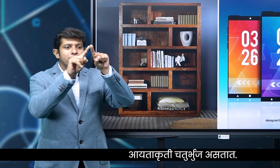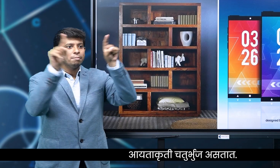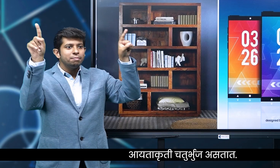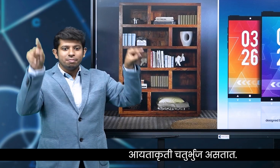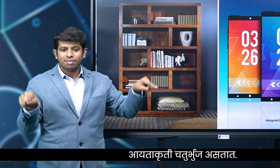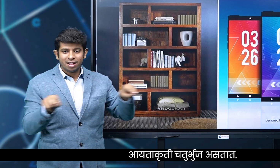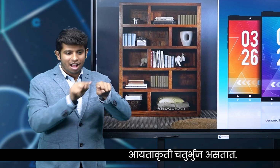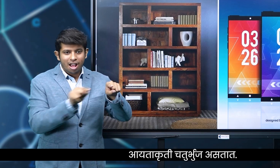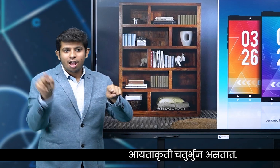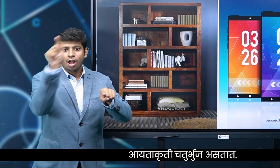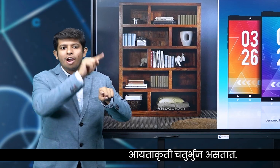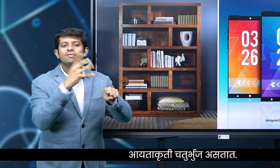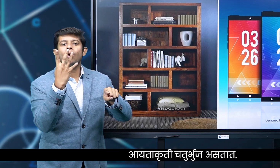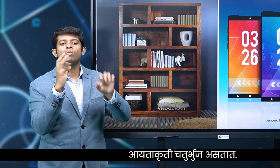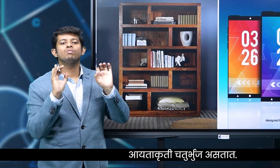आयताकृती चतुर्भुज असतात.